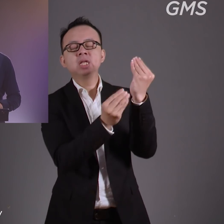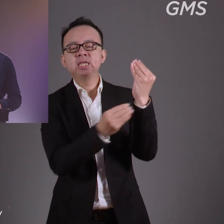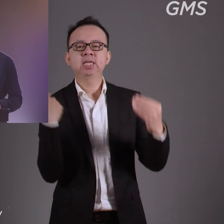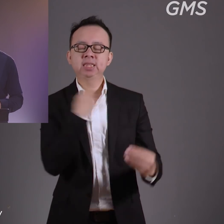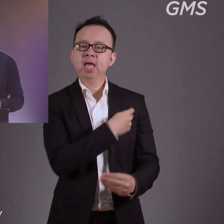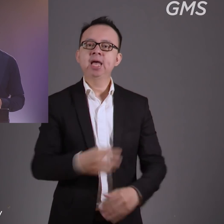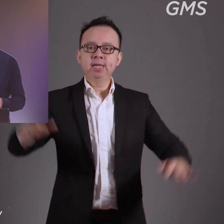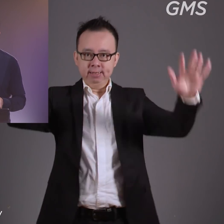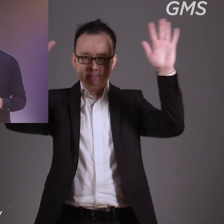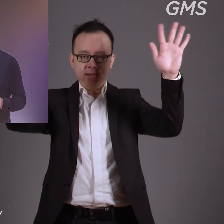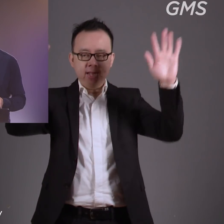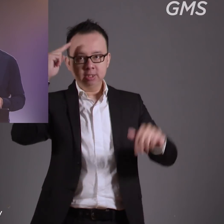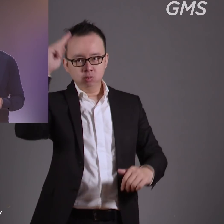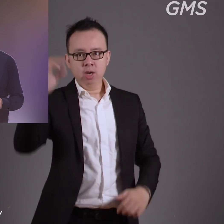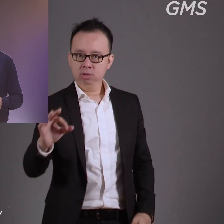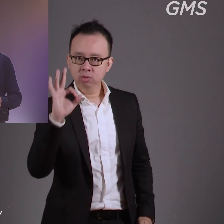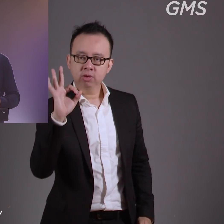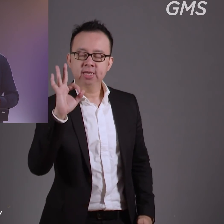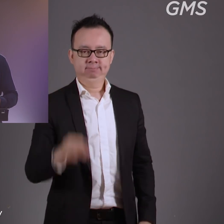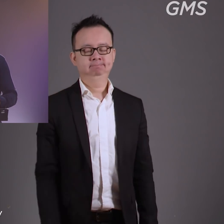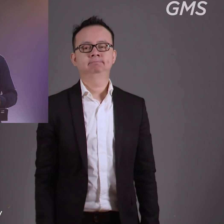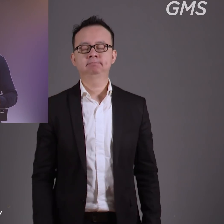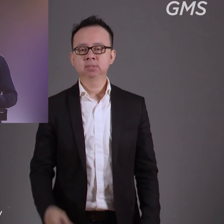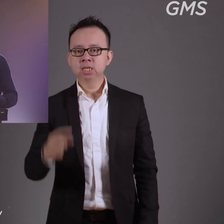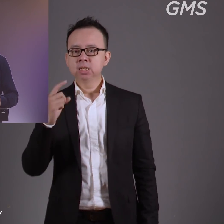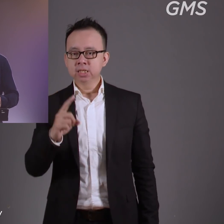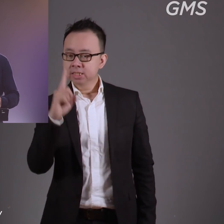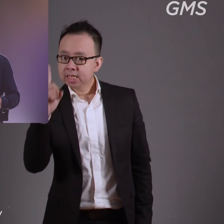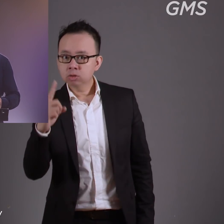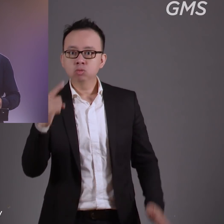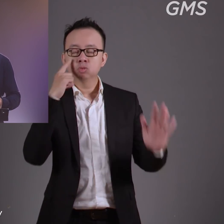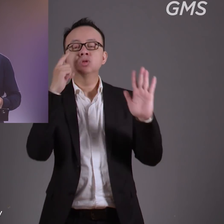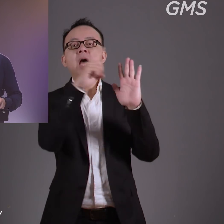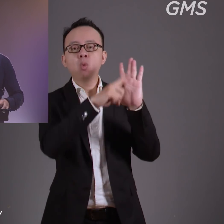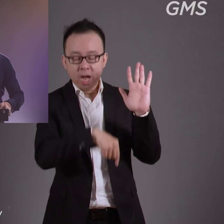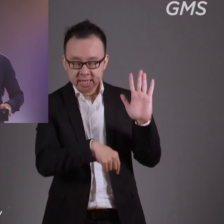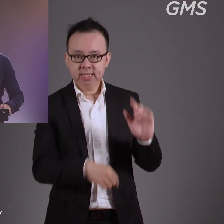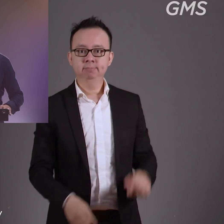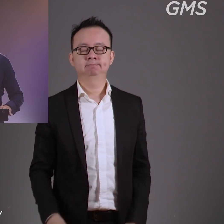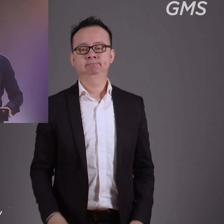1 Tawarik pasal yang pertama ayat 1 sampai 27.